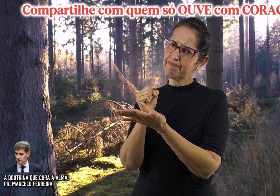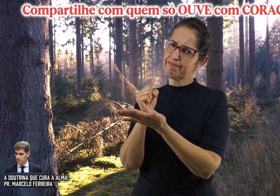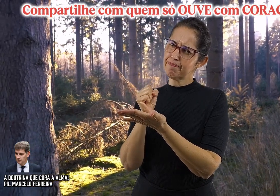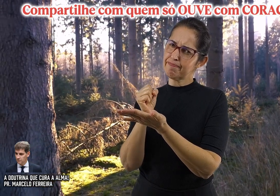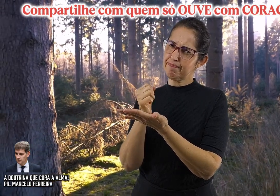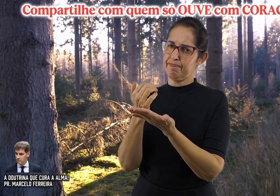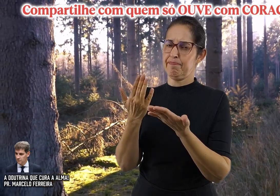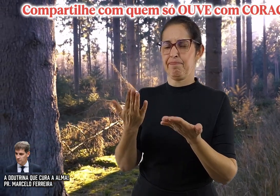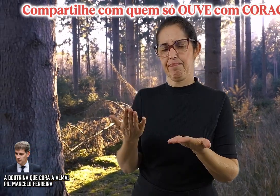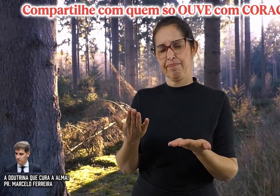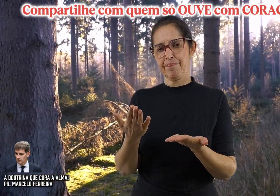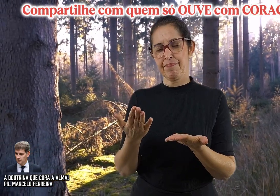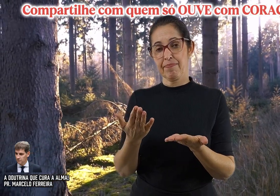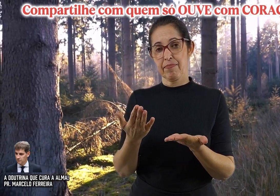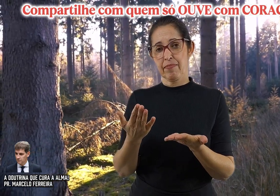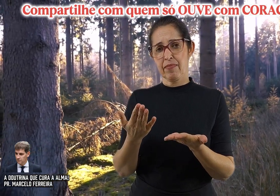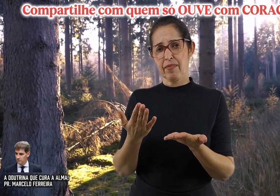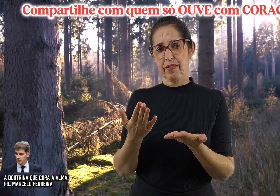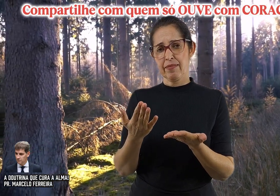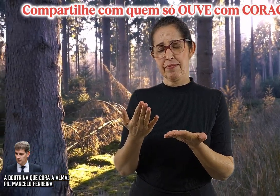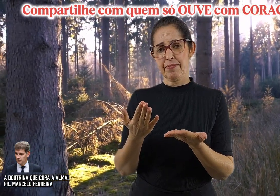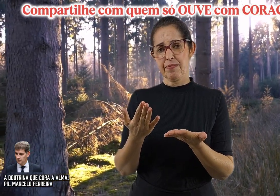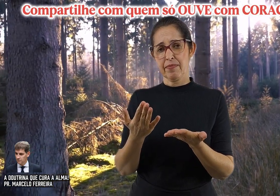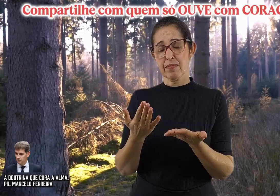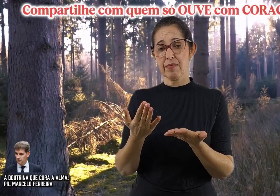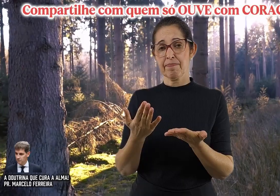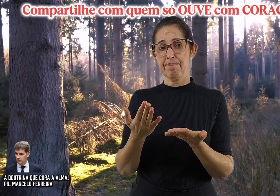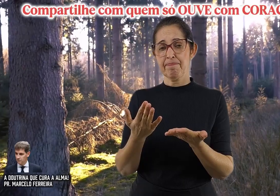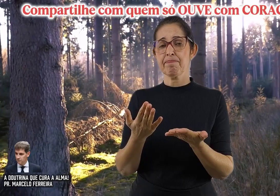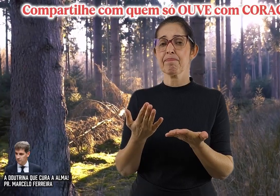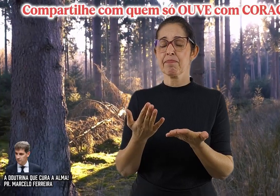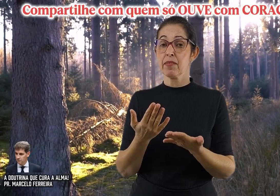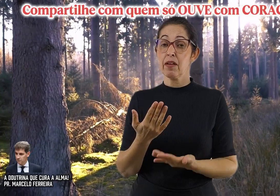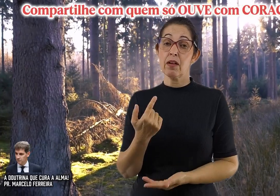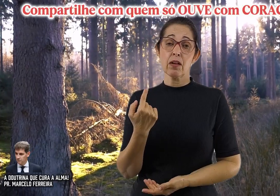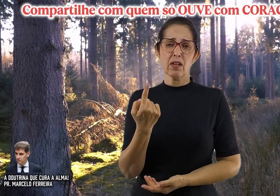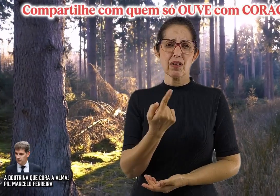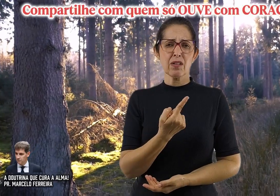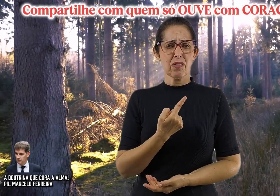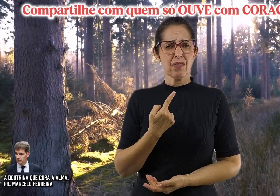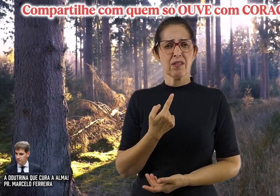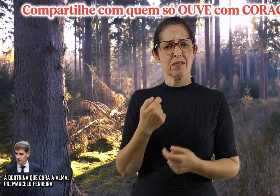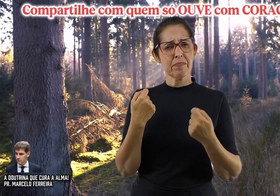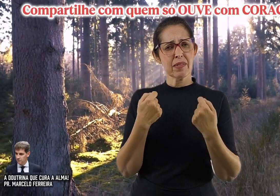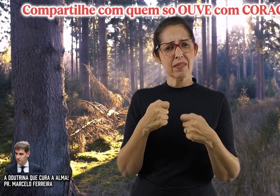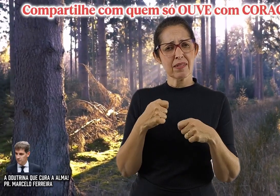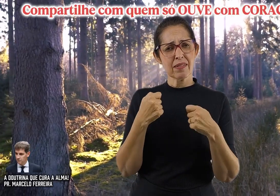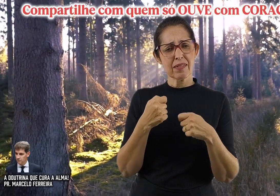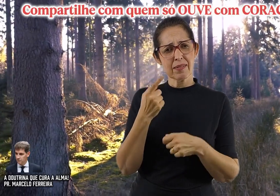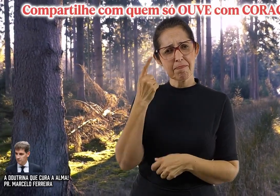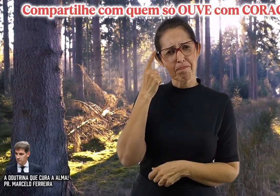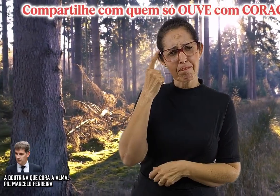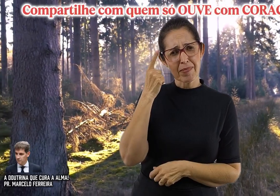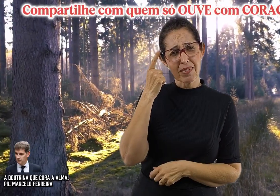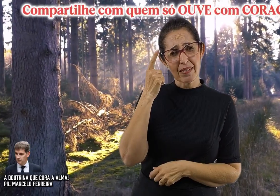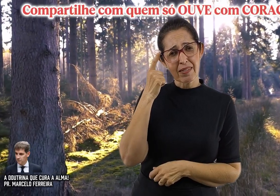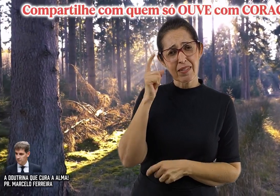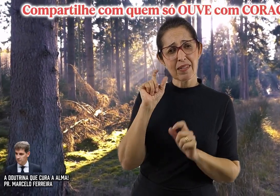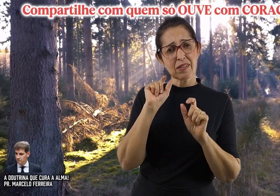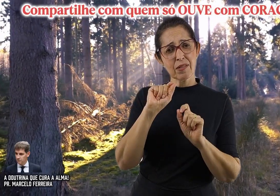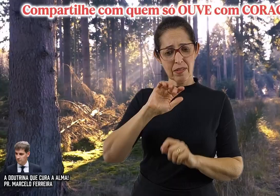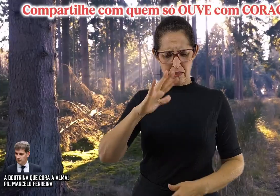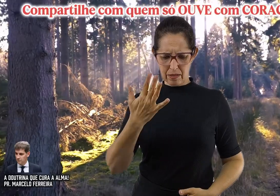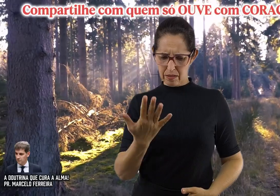Meus irmãos, nós não podemos brincar com a salvação. Não